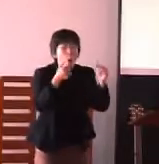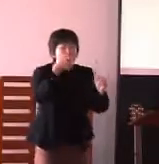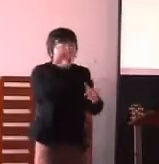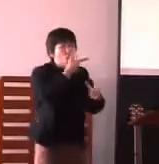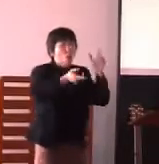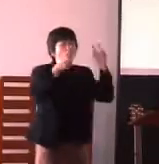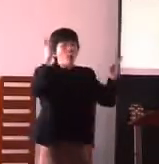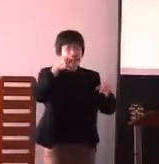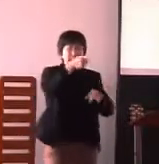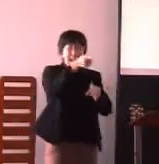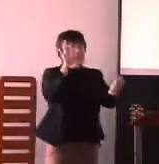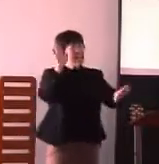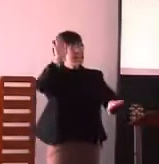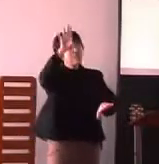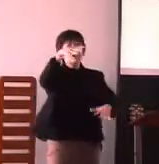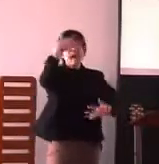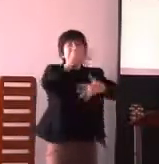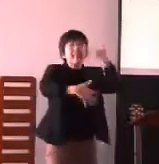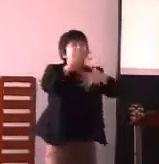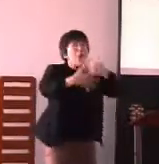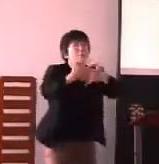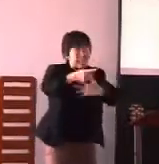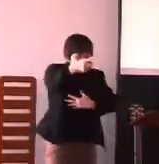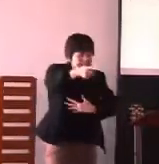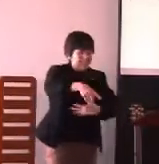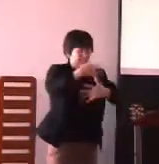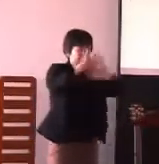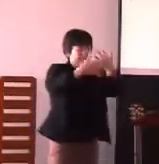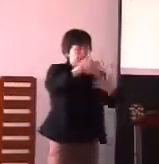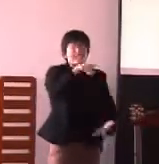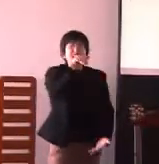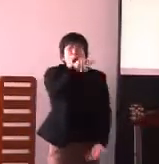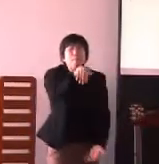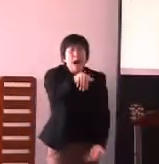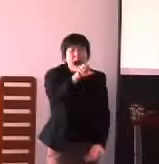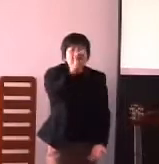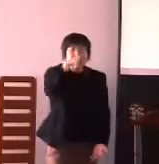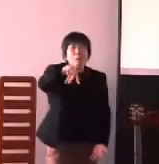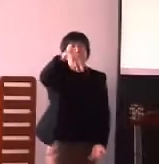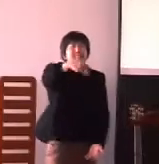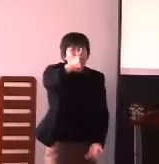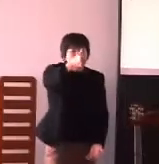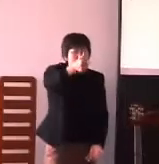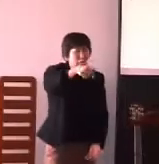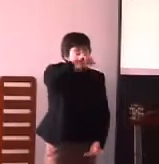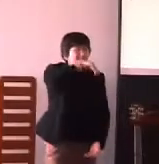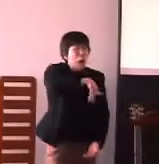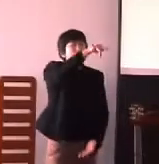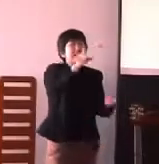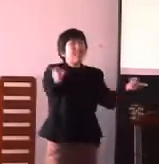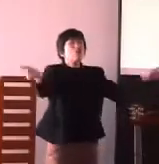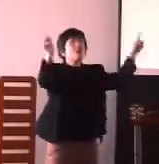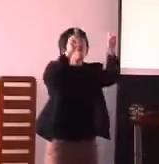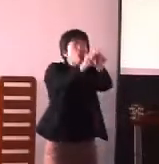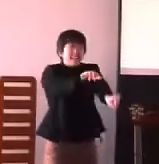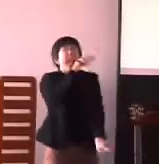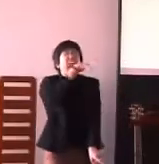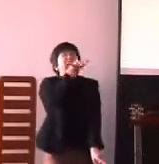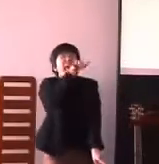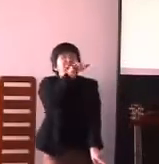将来ああテレビに出ておしゃべりのああ何ですかこうしゃべる、あ